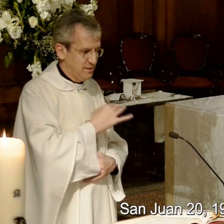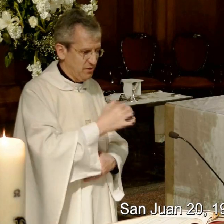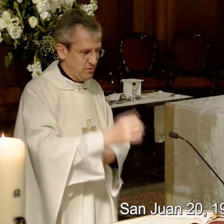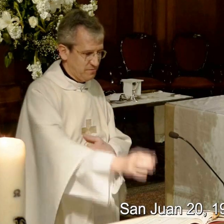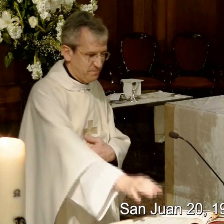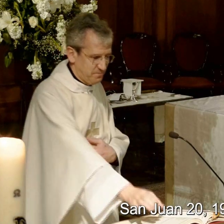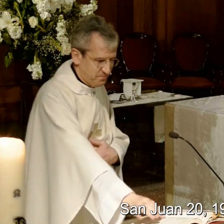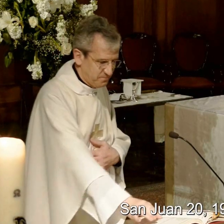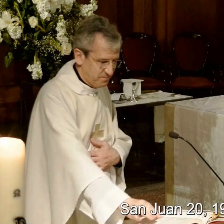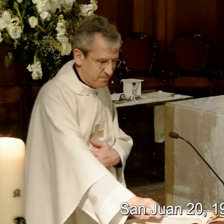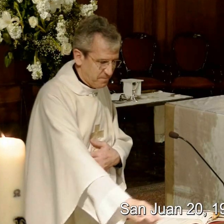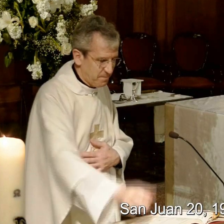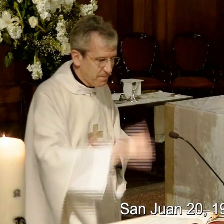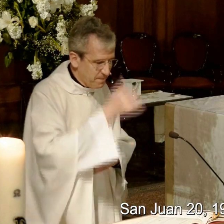Señor.